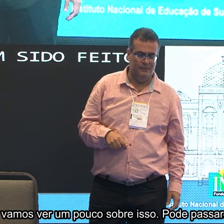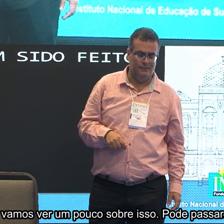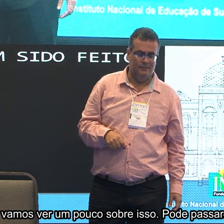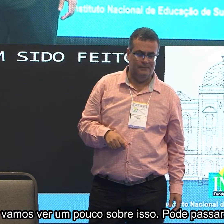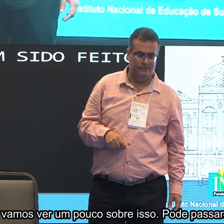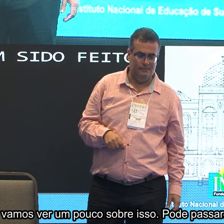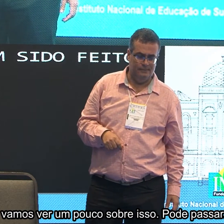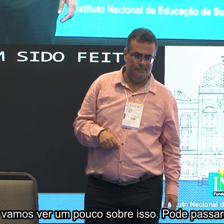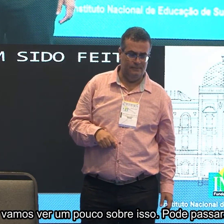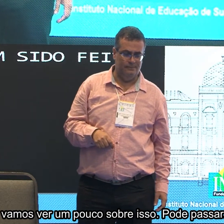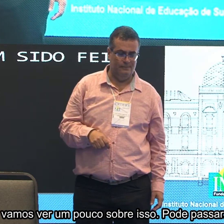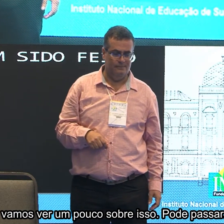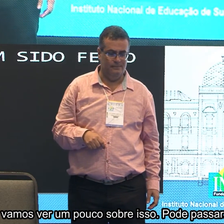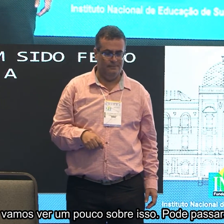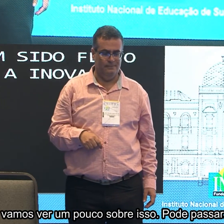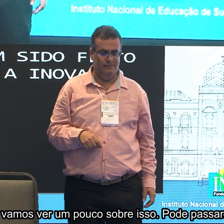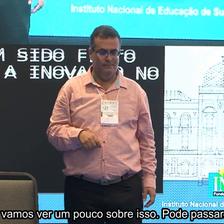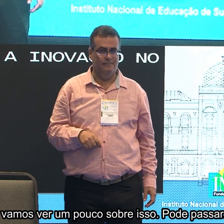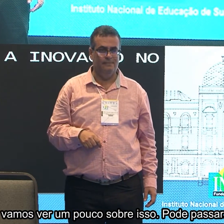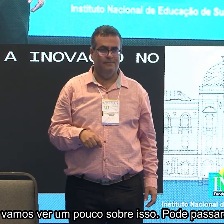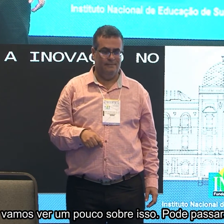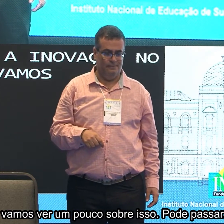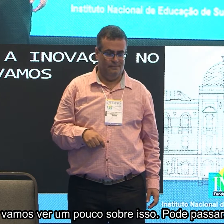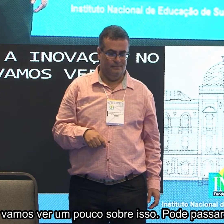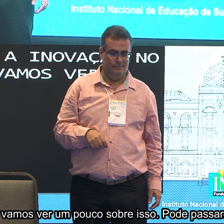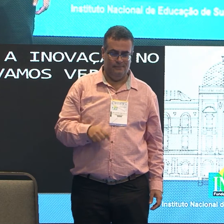Vamos ver um pouco sobre isso. Pode passar.